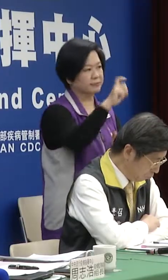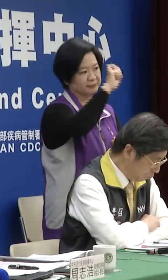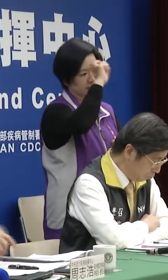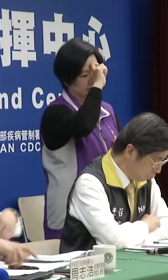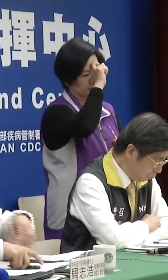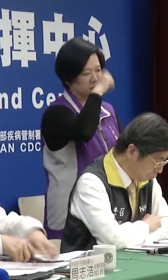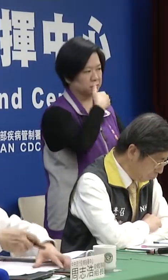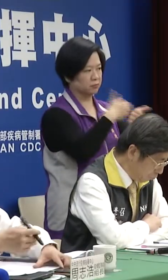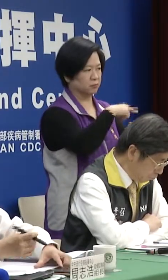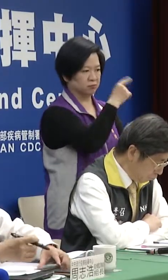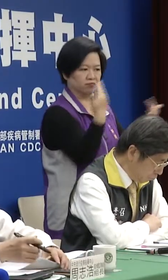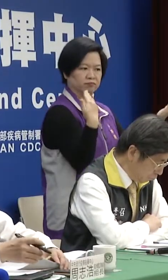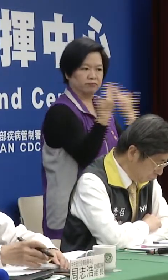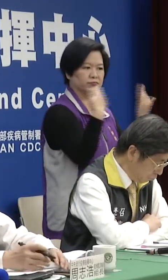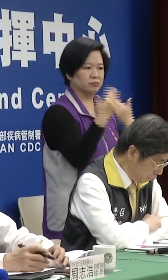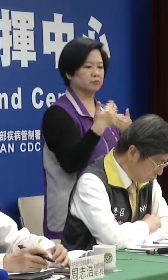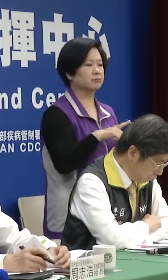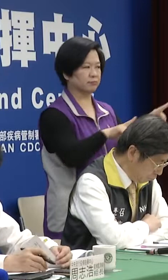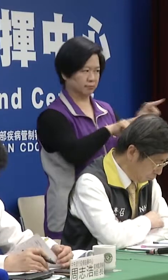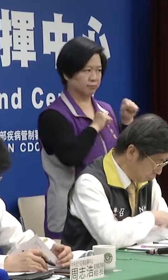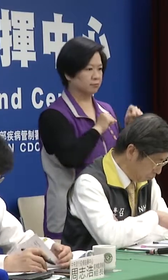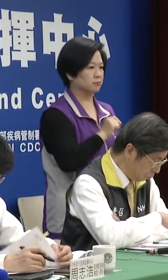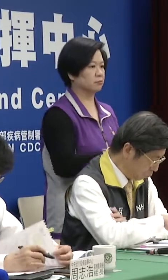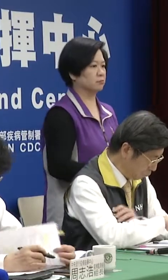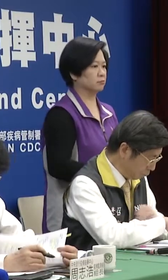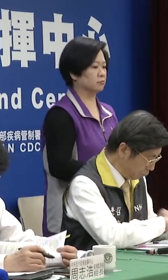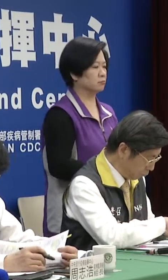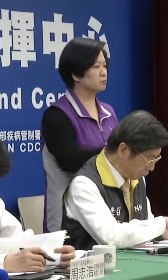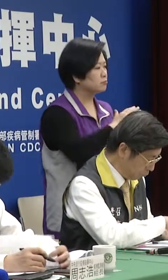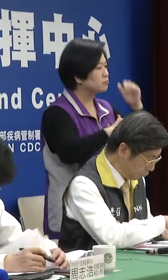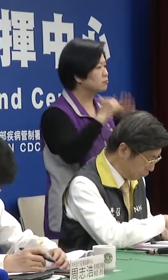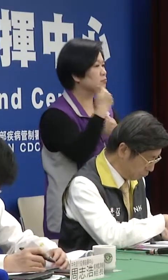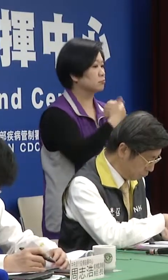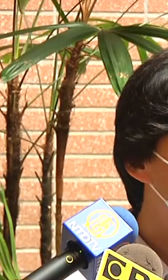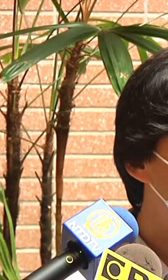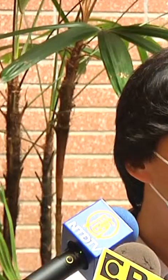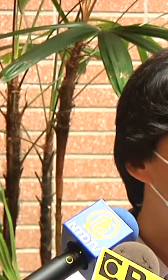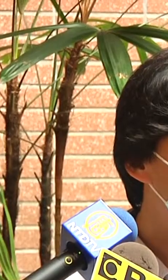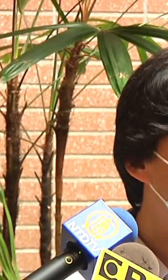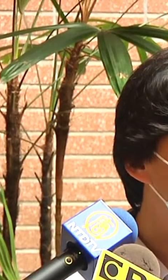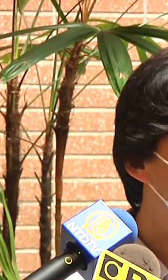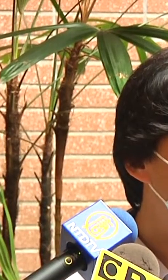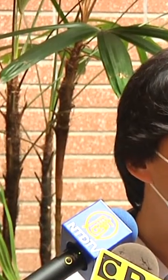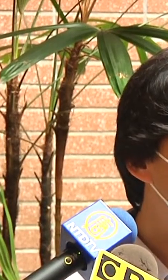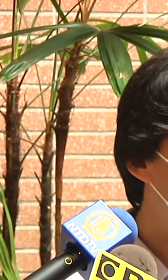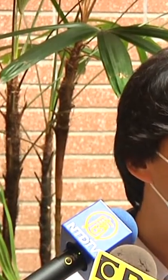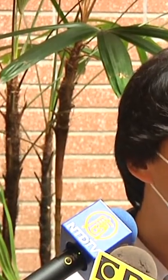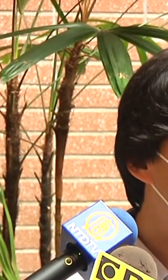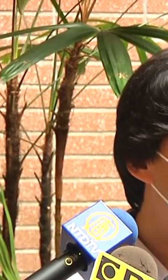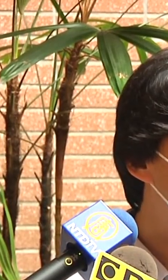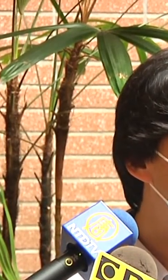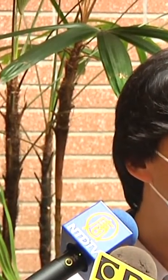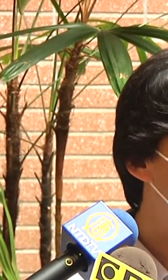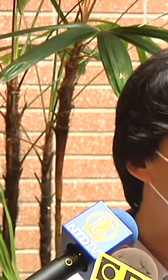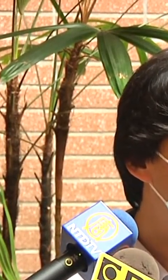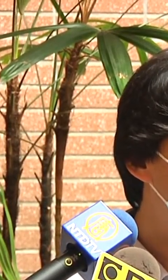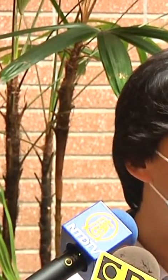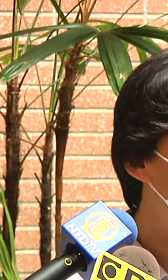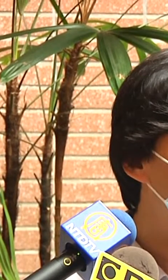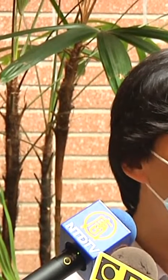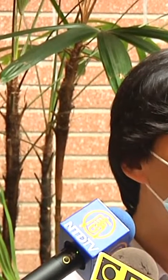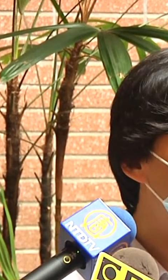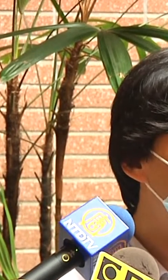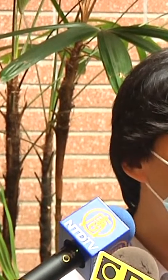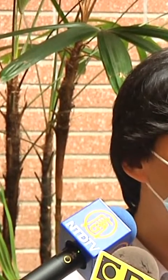状况不在世界卫生组织列出的14项典型症状当中。 有些病人他没有传统的典型症状，发烧、干